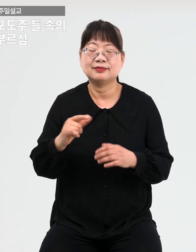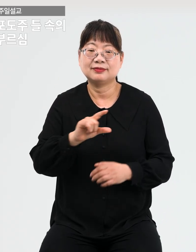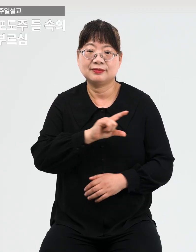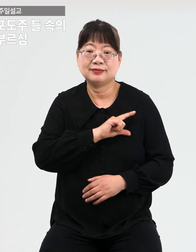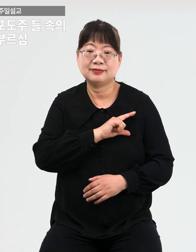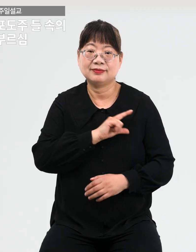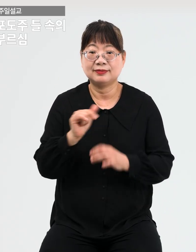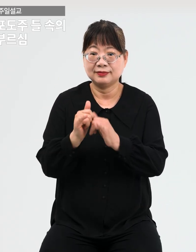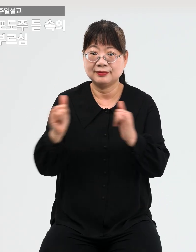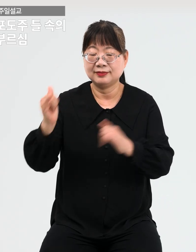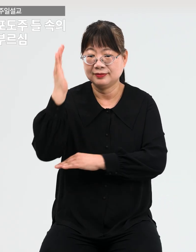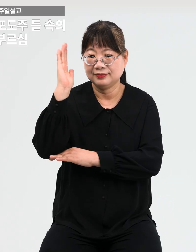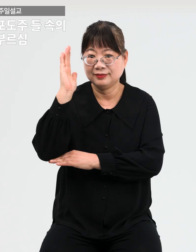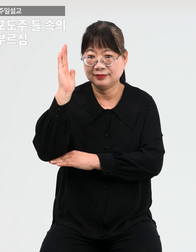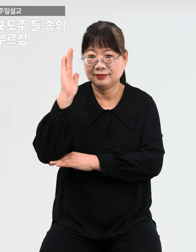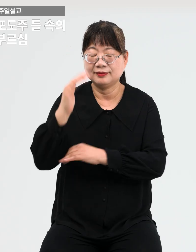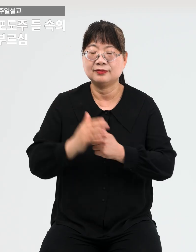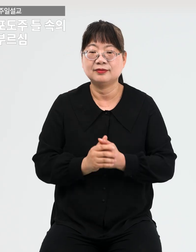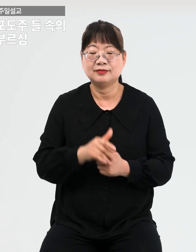기도원 하면